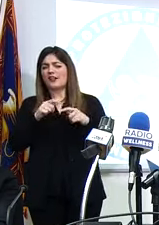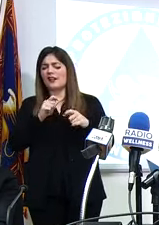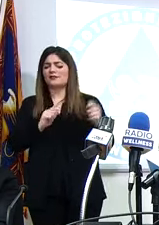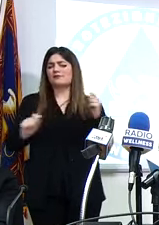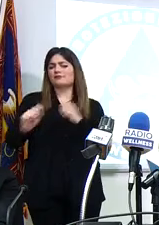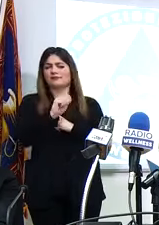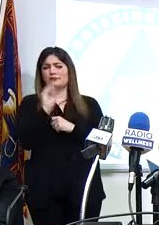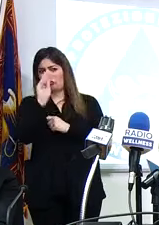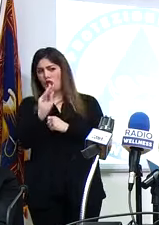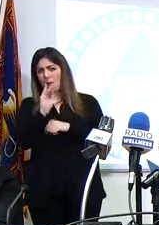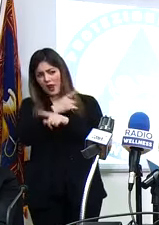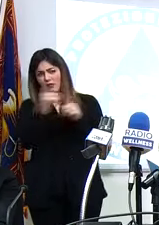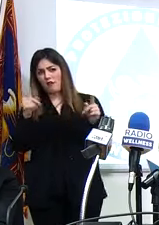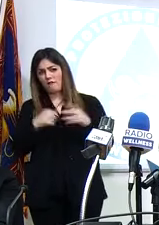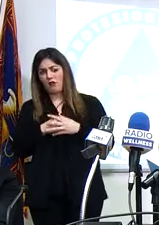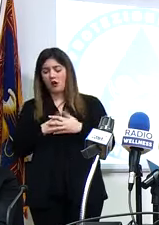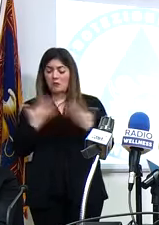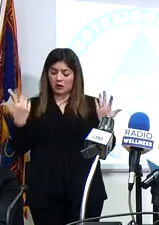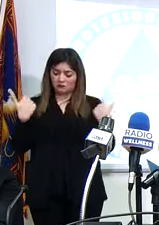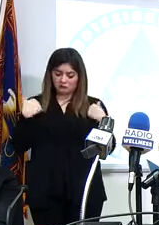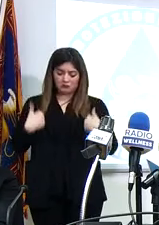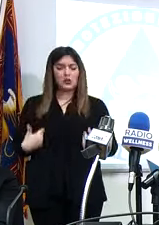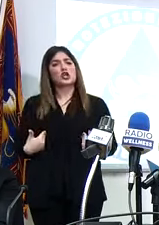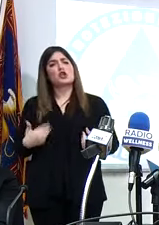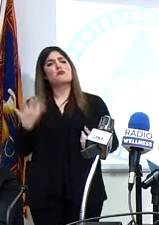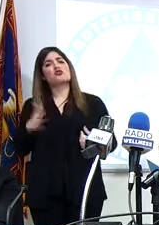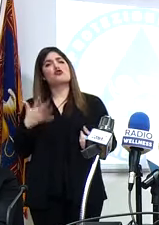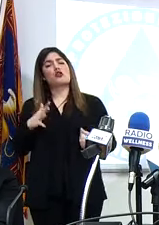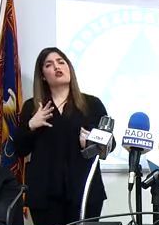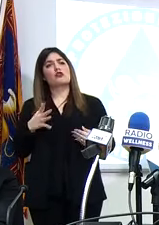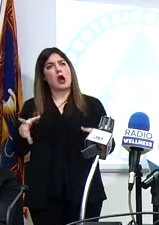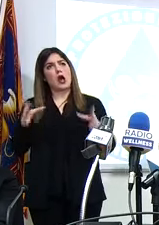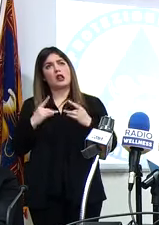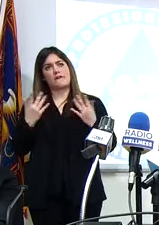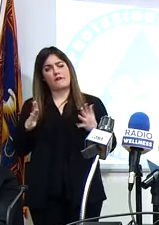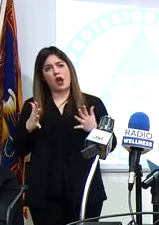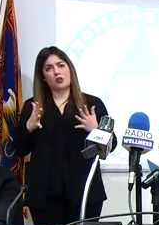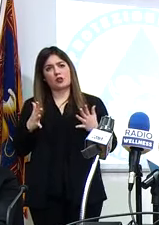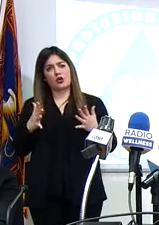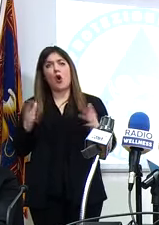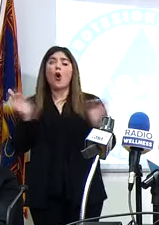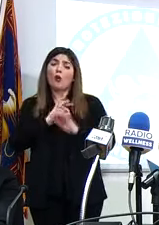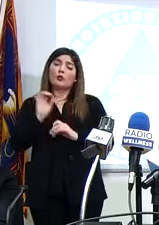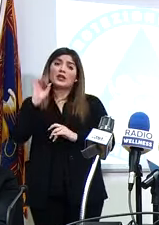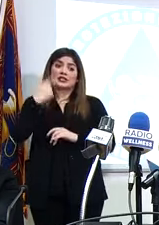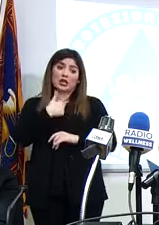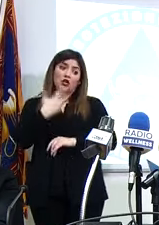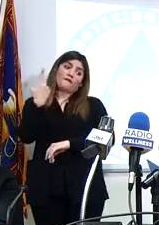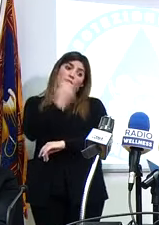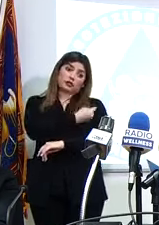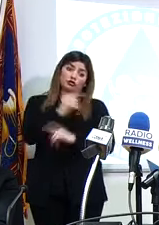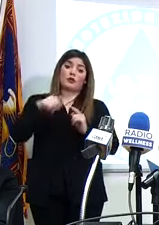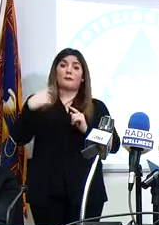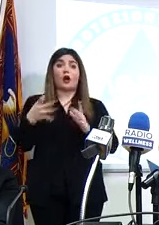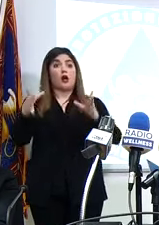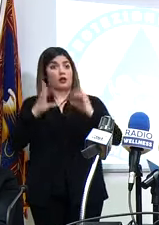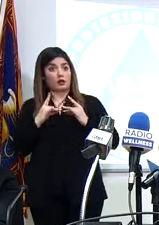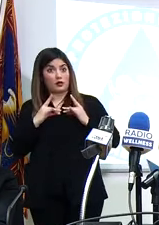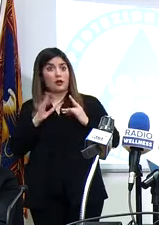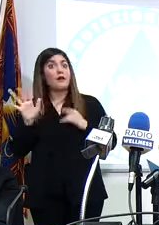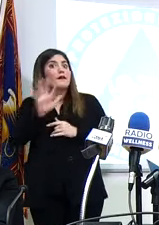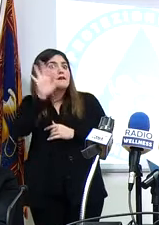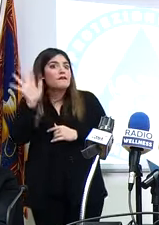ho già avuto l'infezione, oppure se mi vaccino prima e poi ho l'infezione, non è che avrò